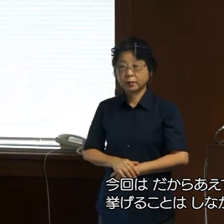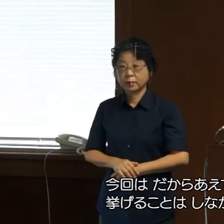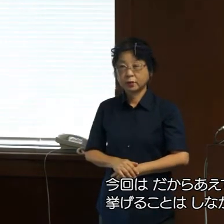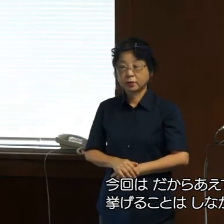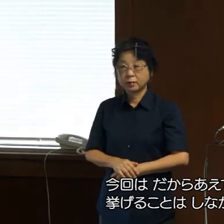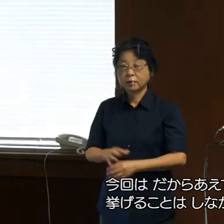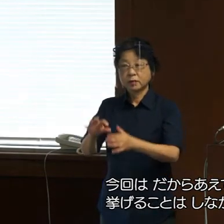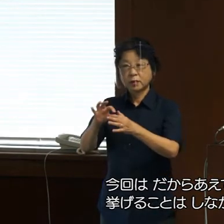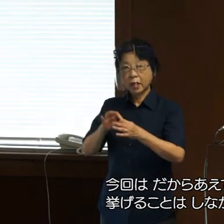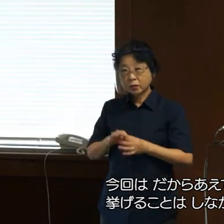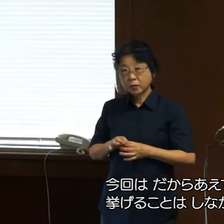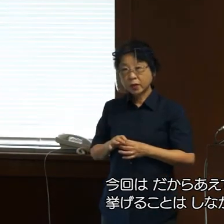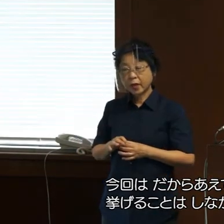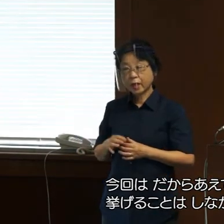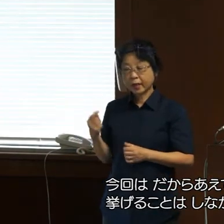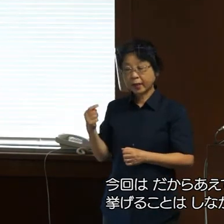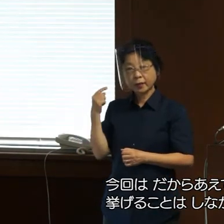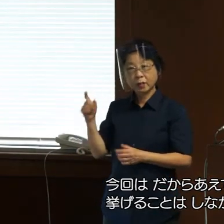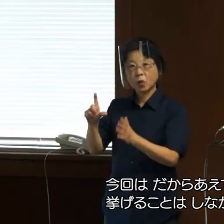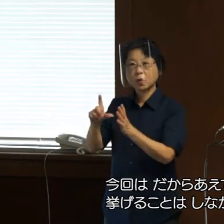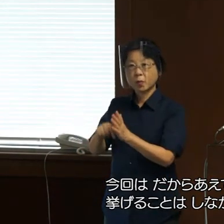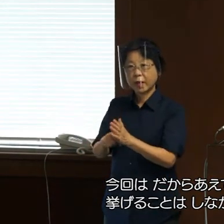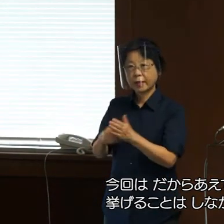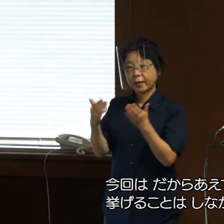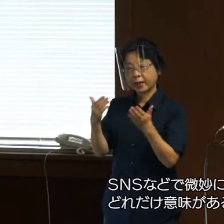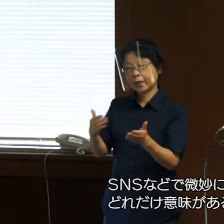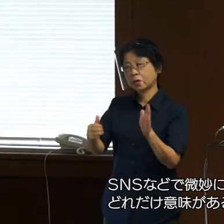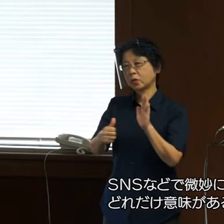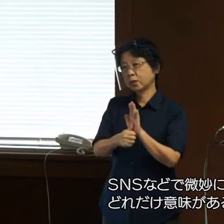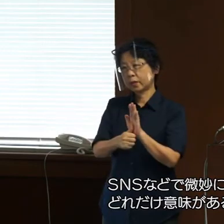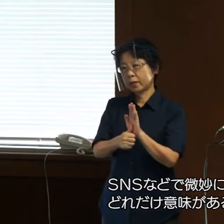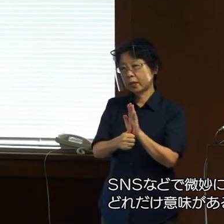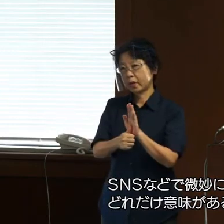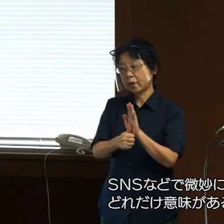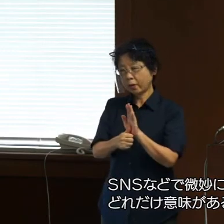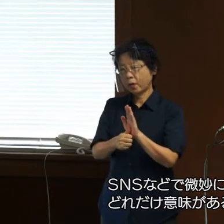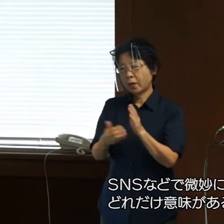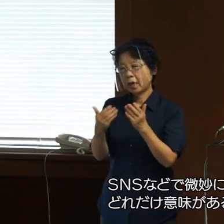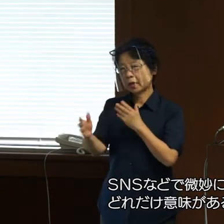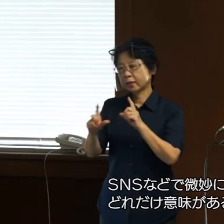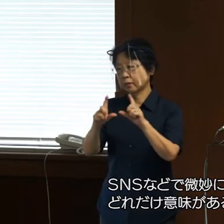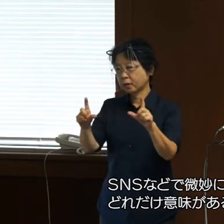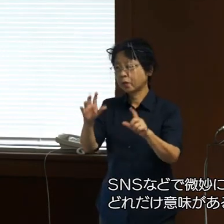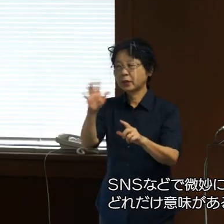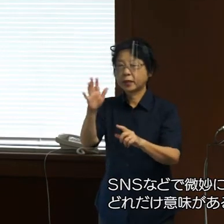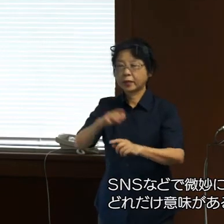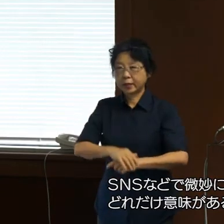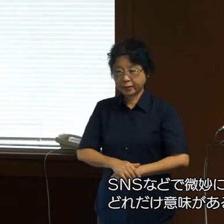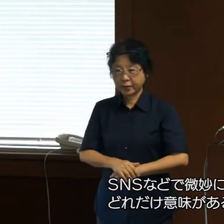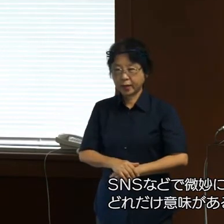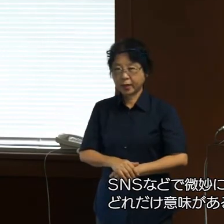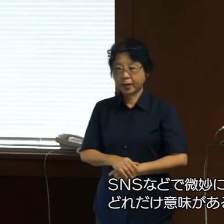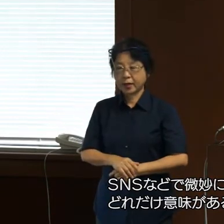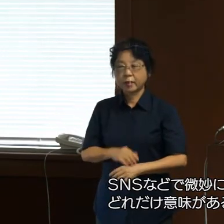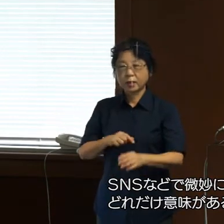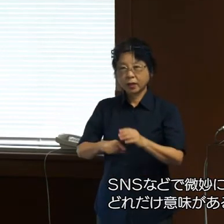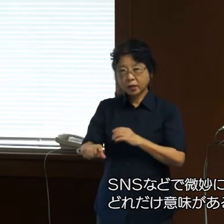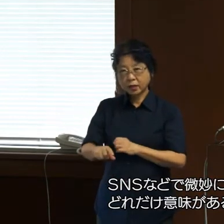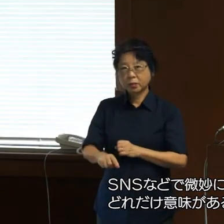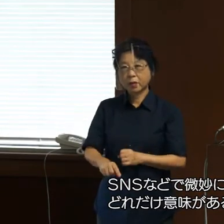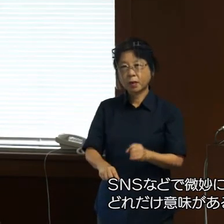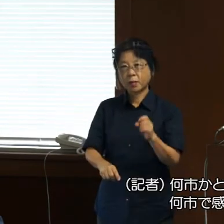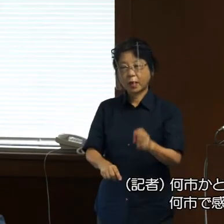我々としてその学校名を挙げることはしなかった。それはやはり SNS なので無用に広がっていくということにどれだけの意味があるかと考